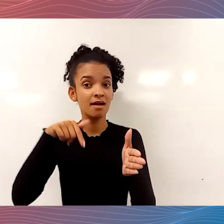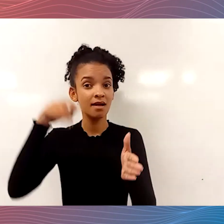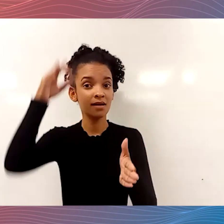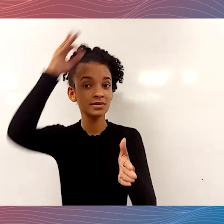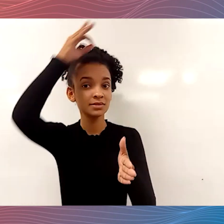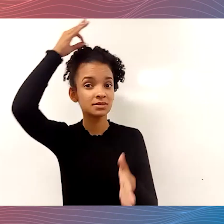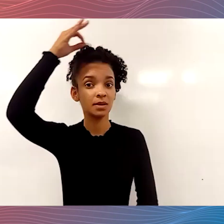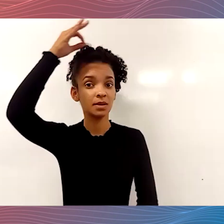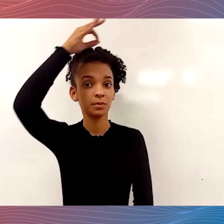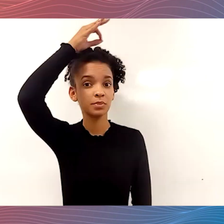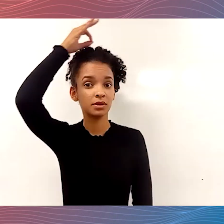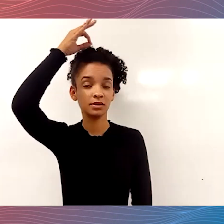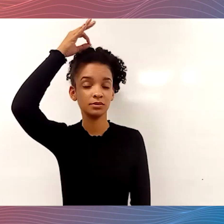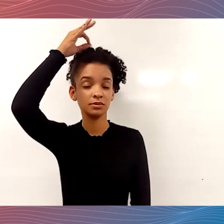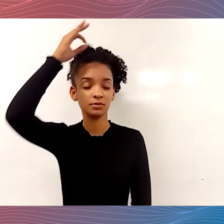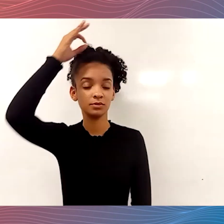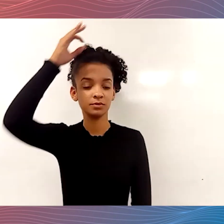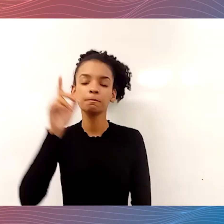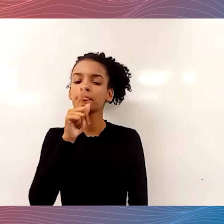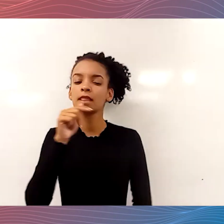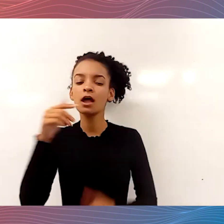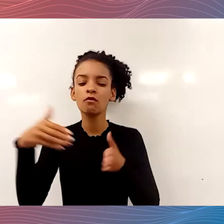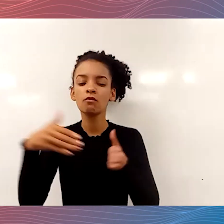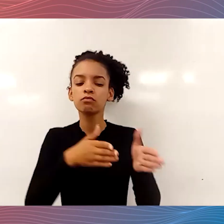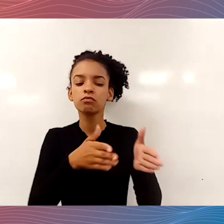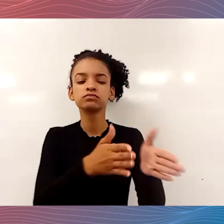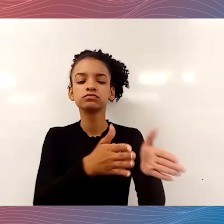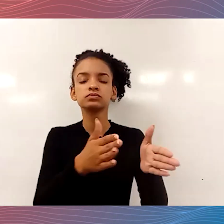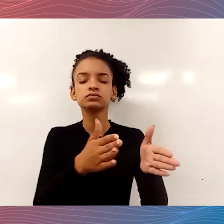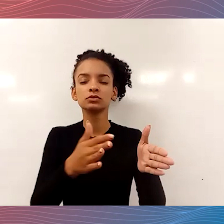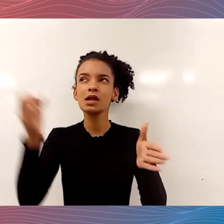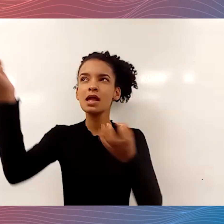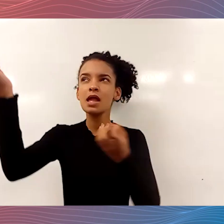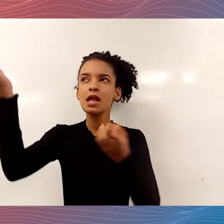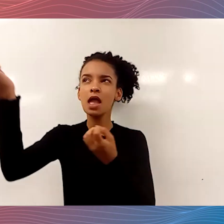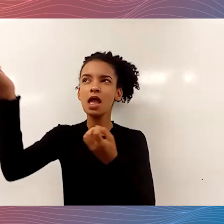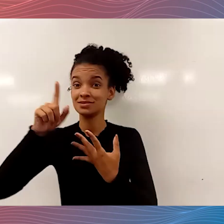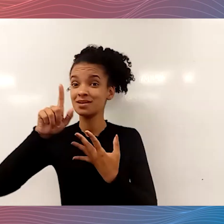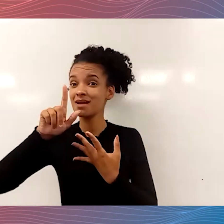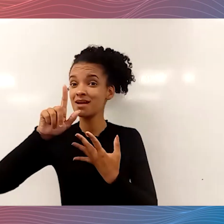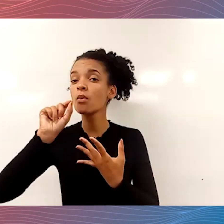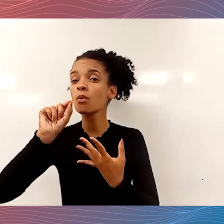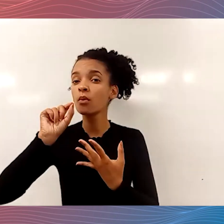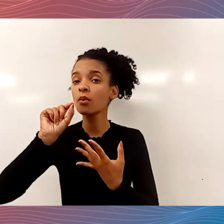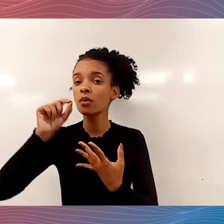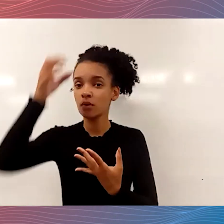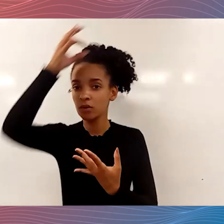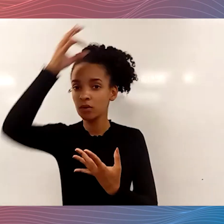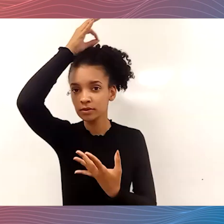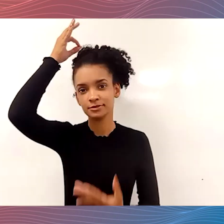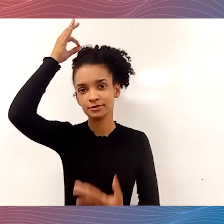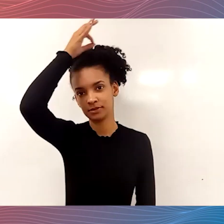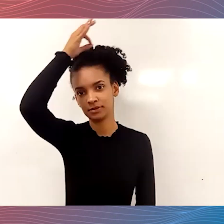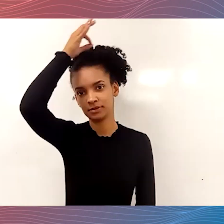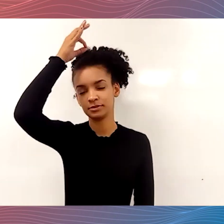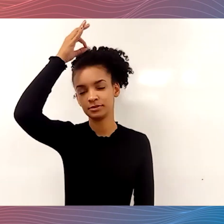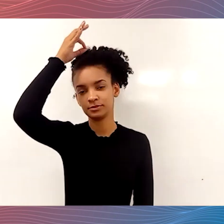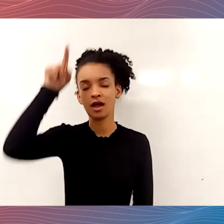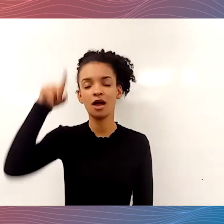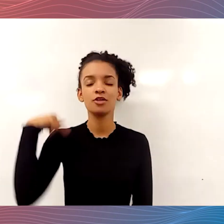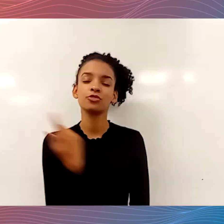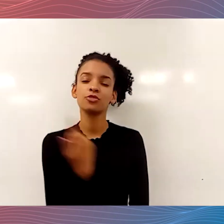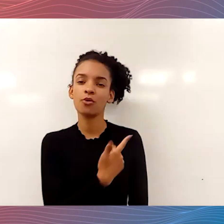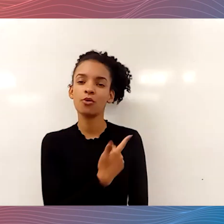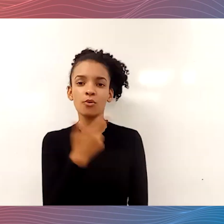que é o Espírito, irmãos, nós vamos preservando essa unidade. Enquanto